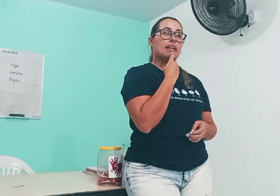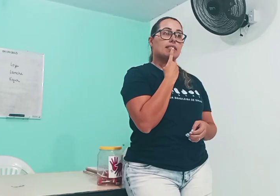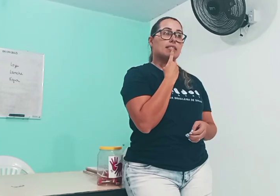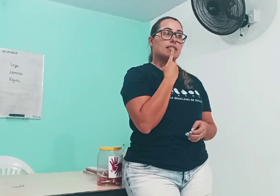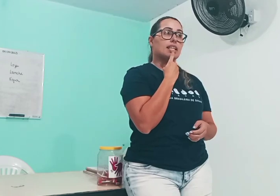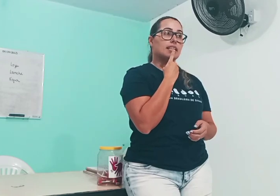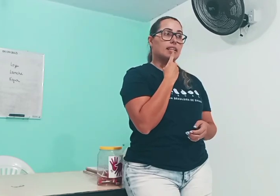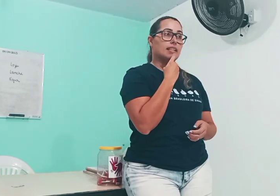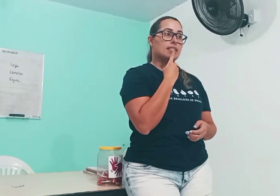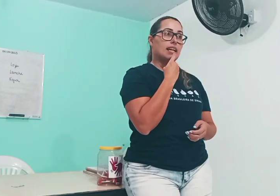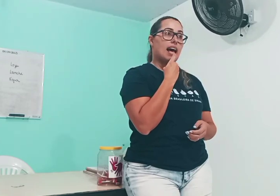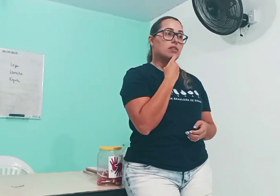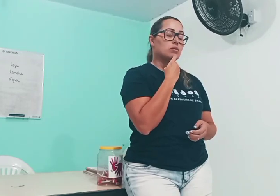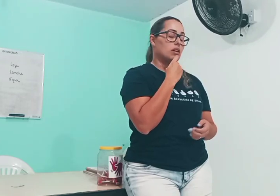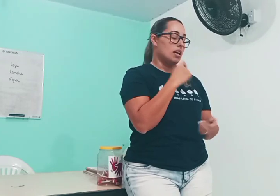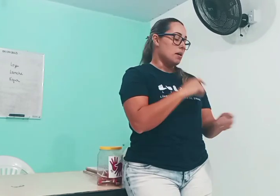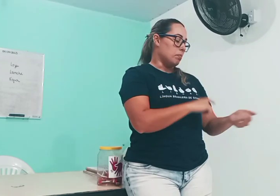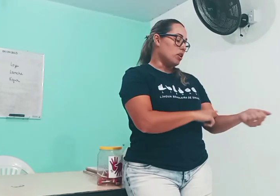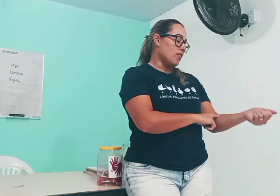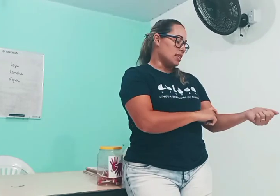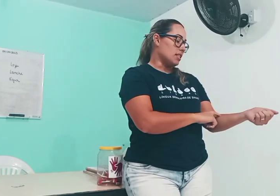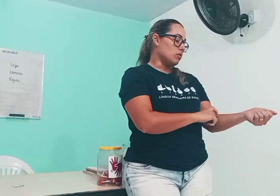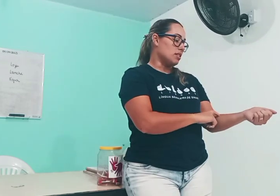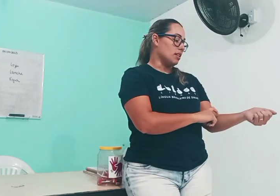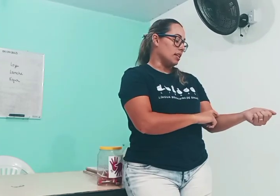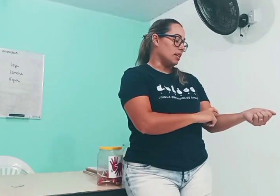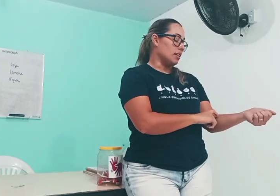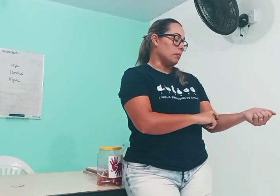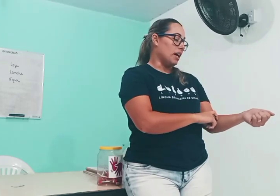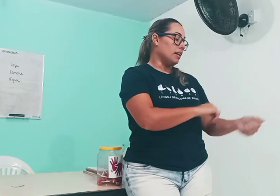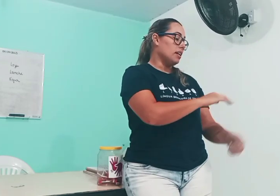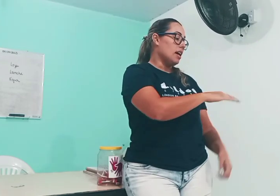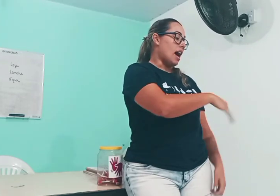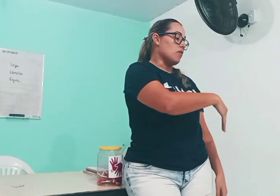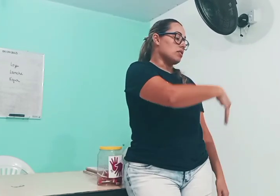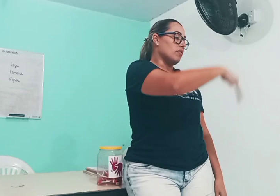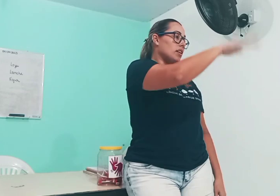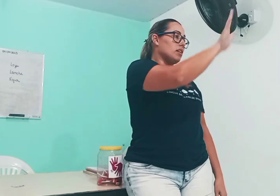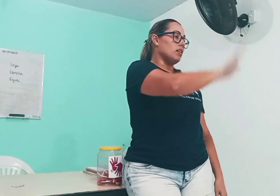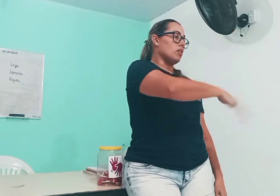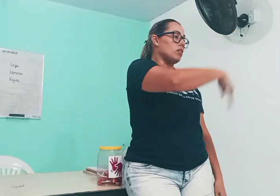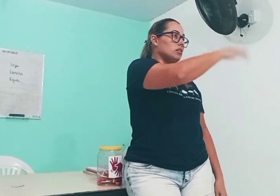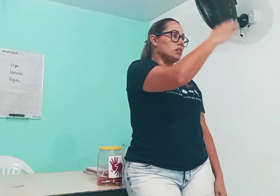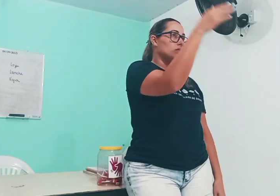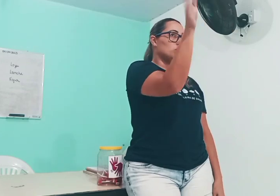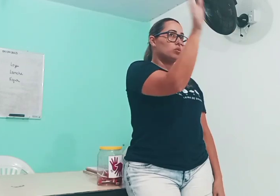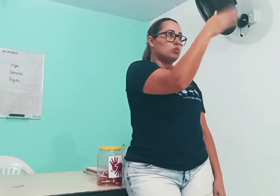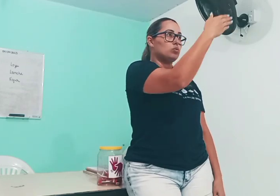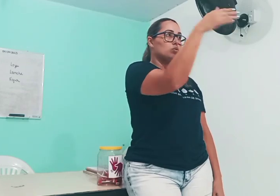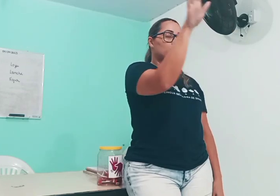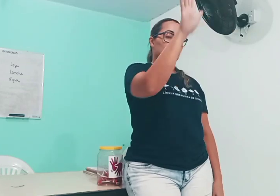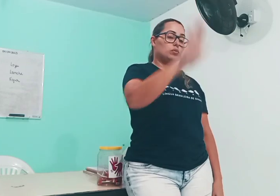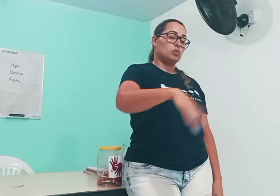que parece sangue aqui nesse caso. Pode fazer sinal de sangue aqui também. Aí você vem aqui, ó.